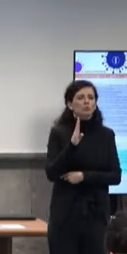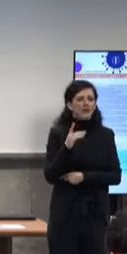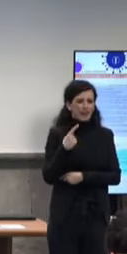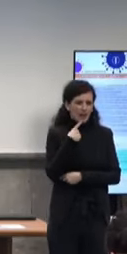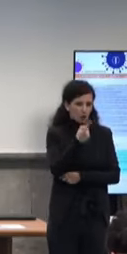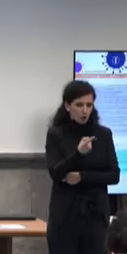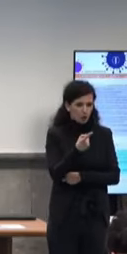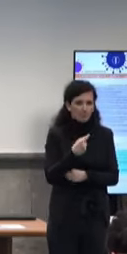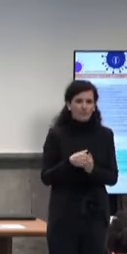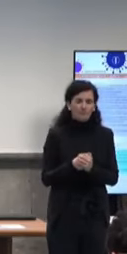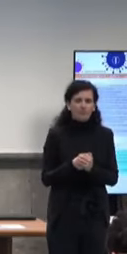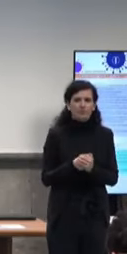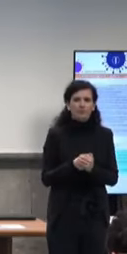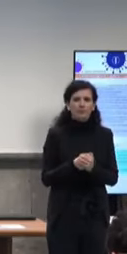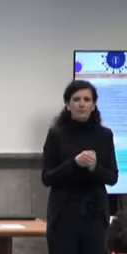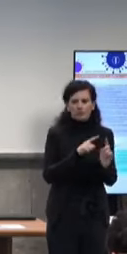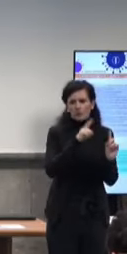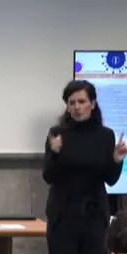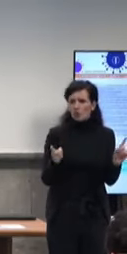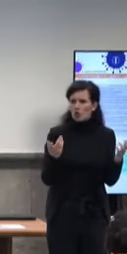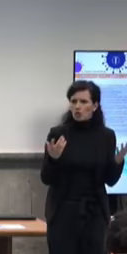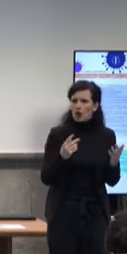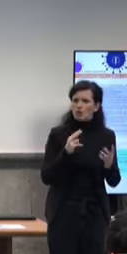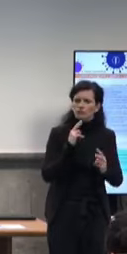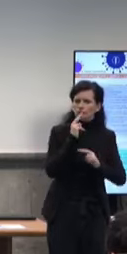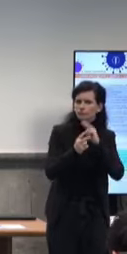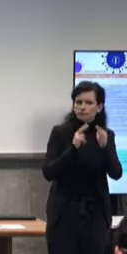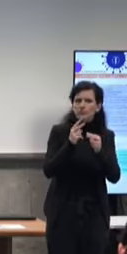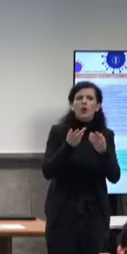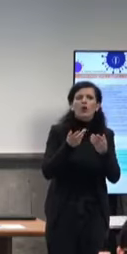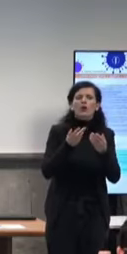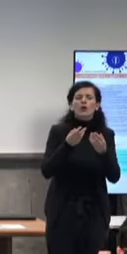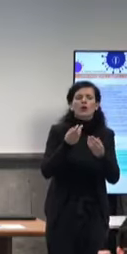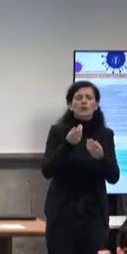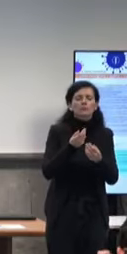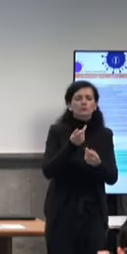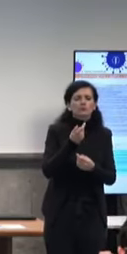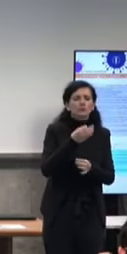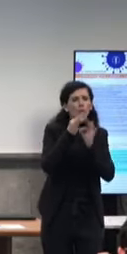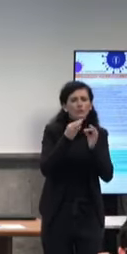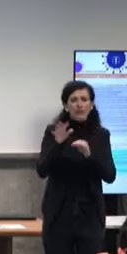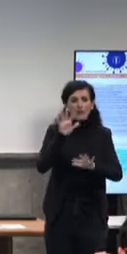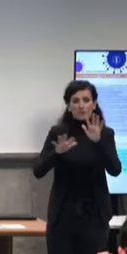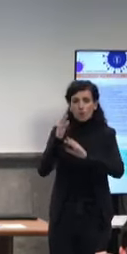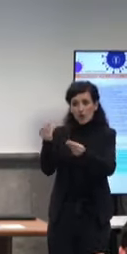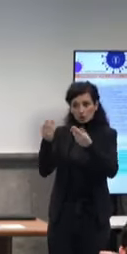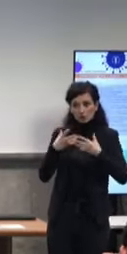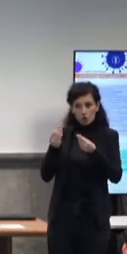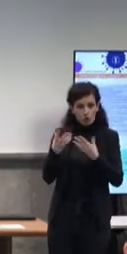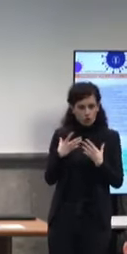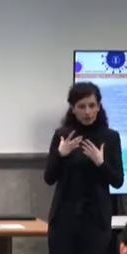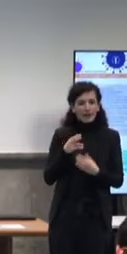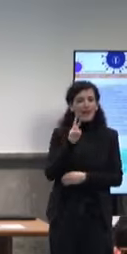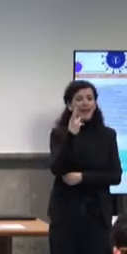che si sono intanto ottenute e quindi diciamo hanno una loro omogeneità le rsa e non è un